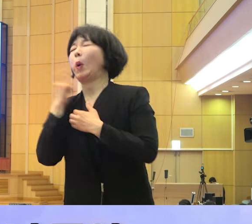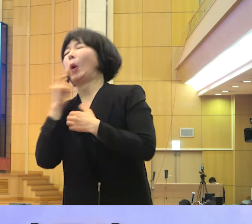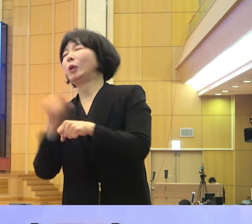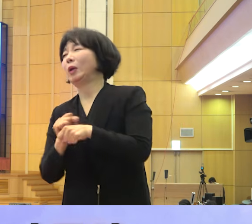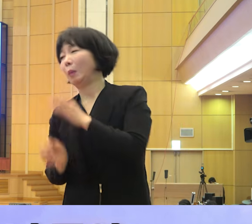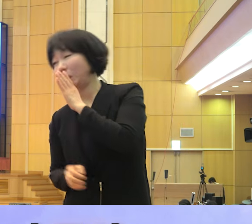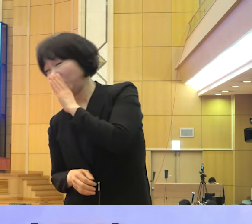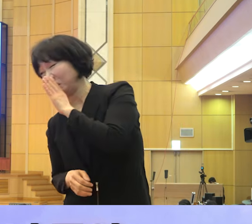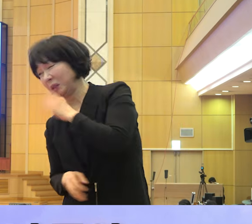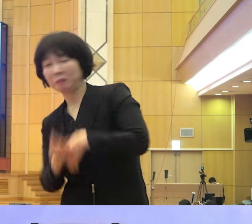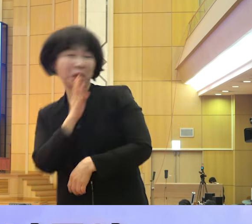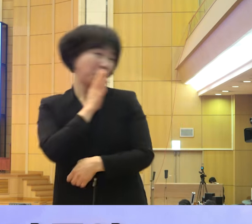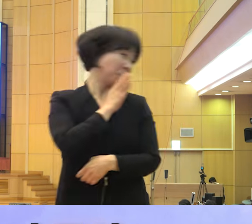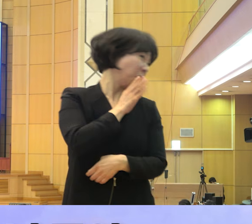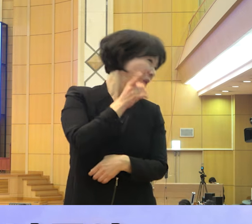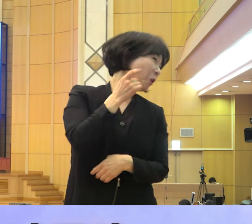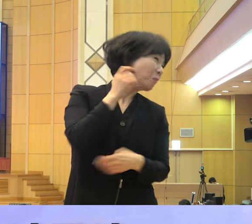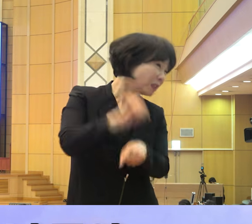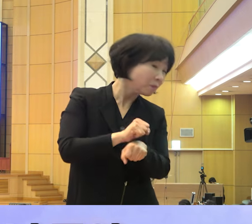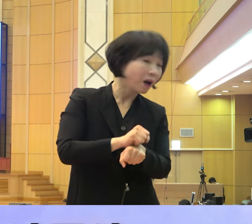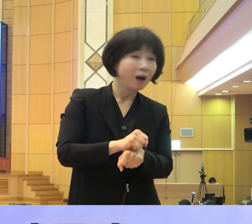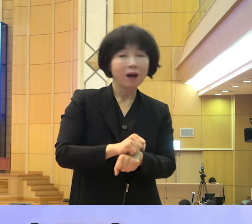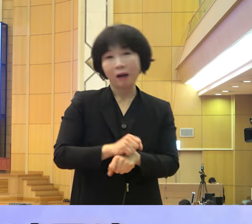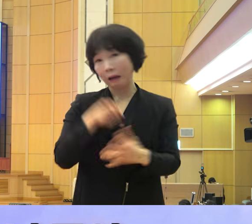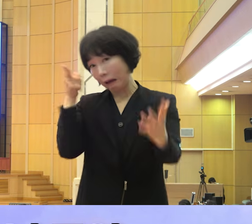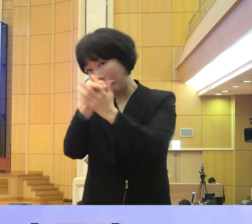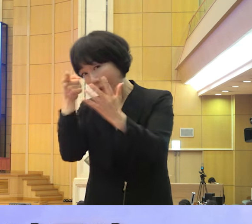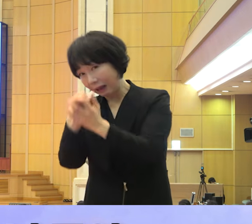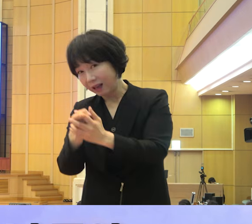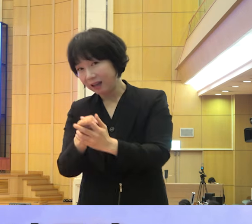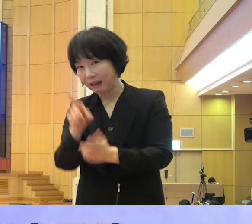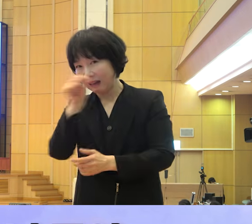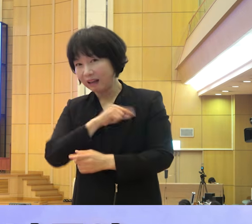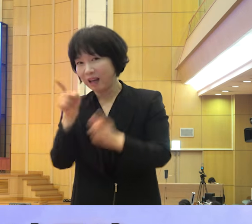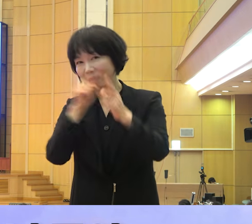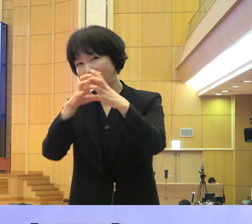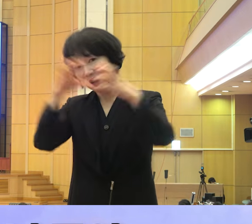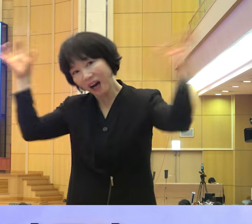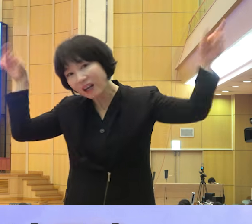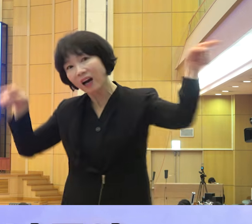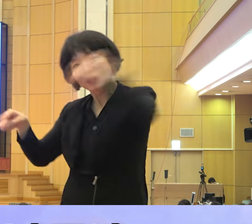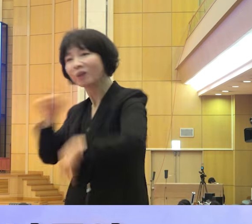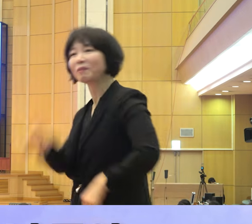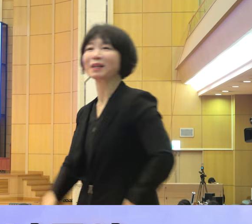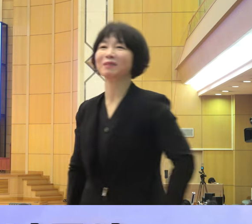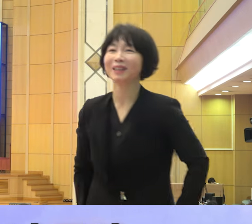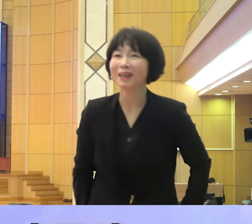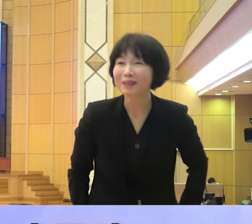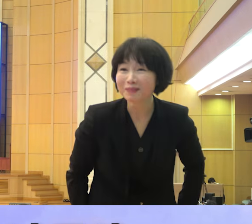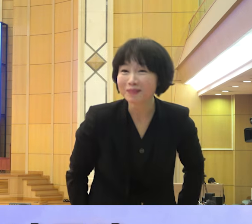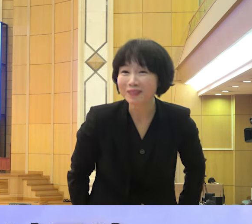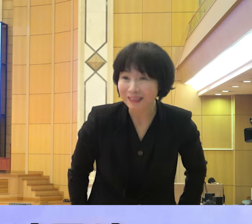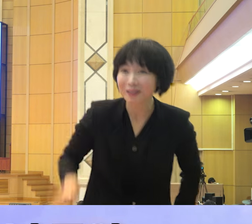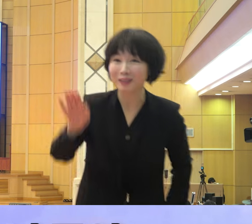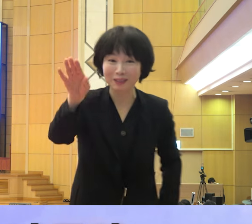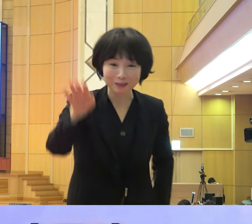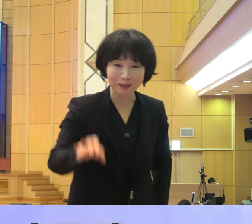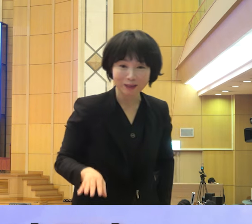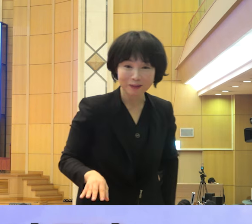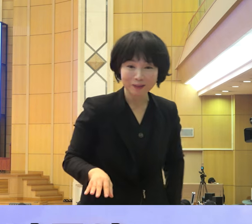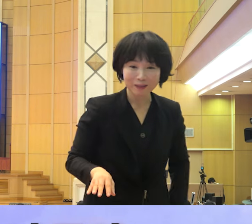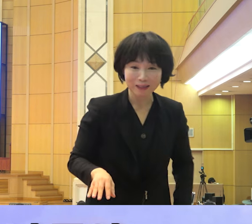무슨 그리스도라고 한다느니, 말이 많지. 딱 알고 나면 말할 필요가 없어. 주여,